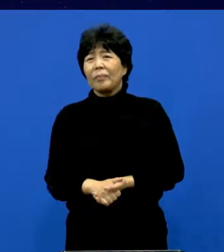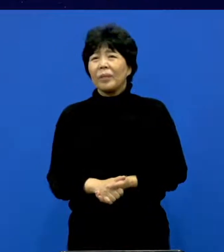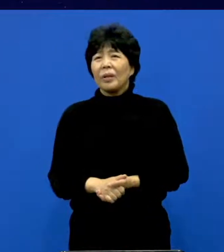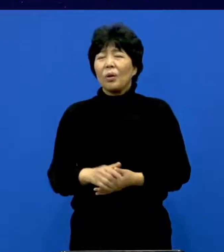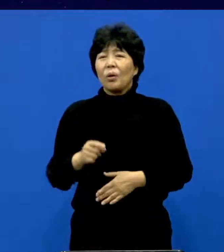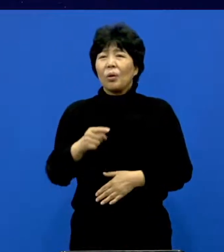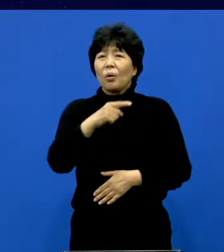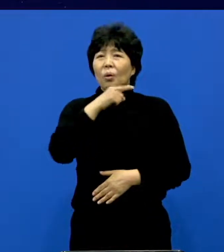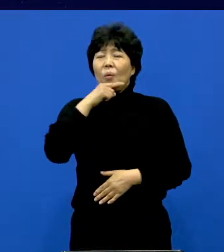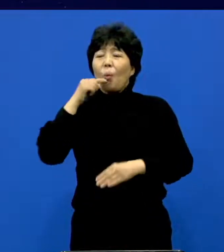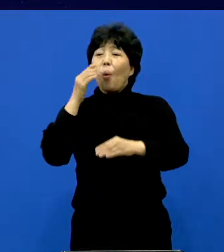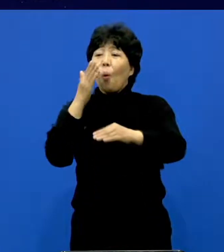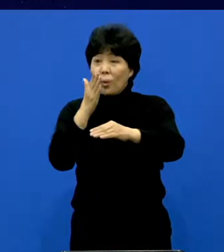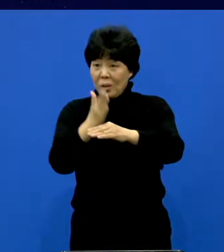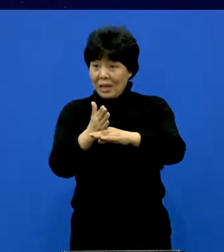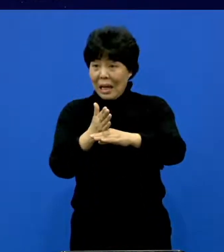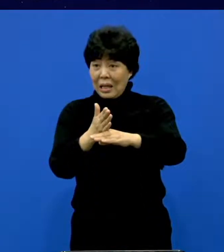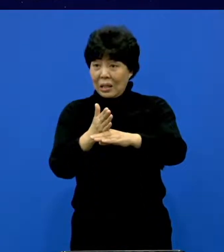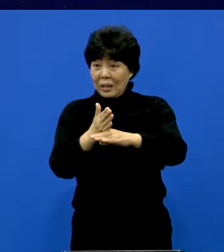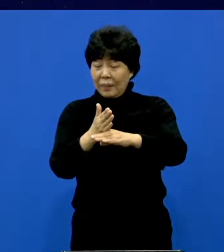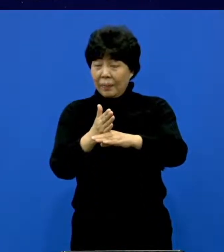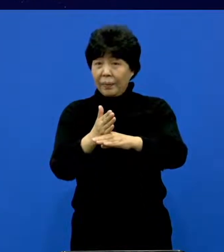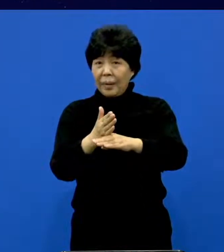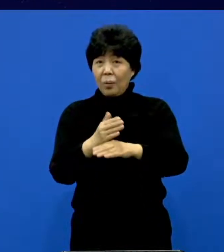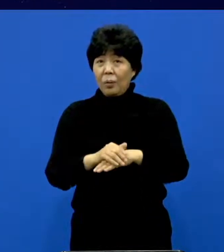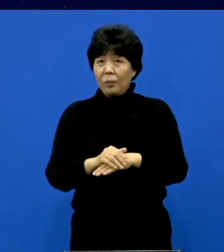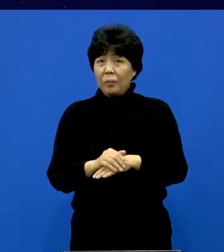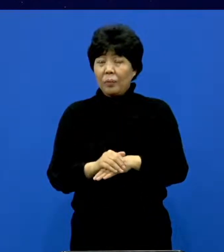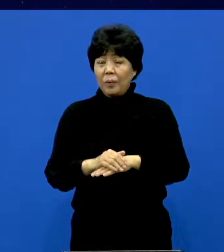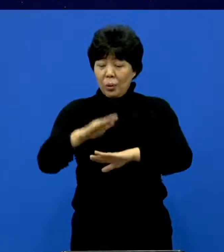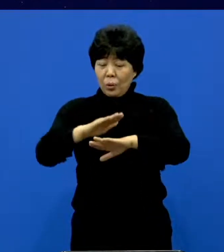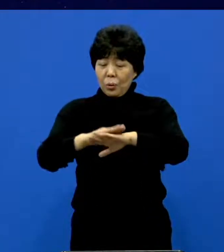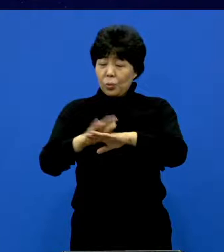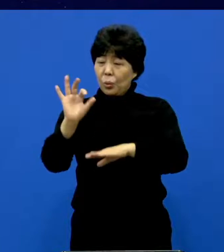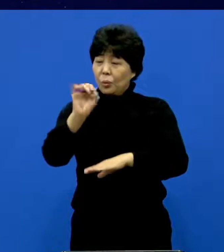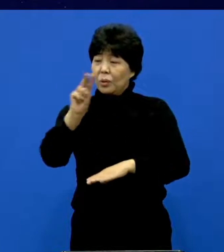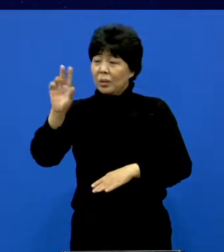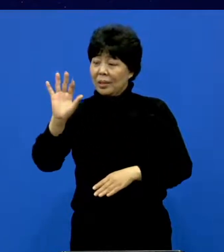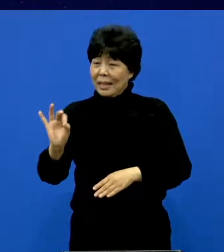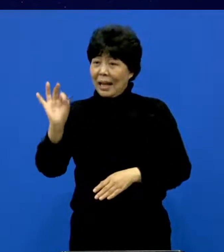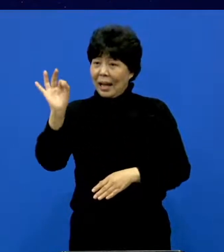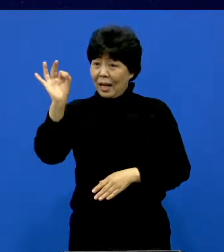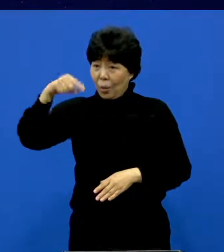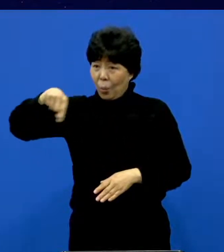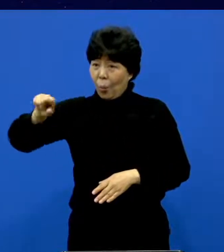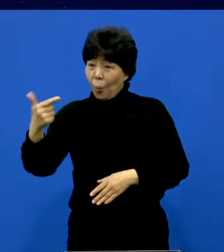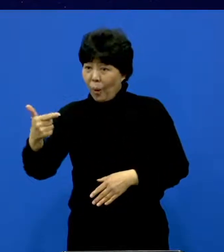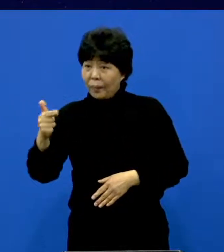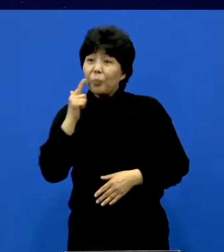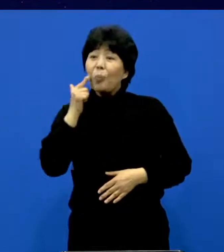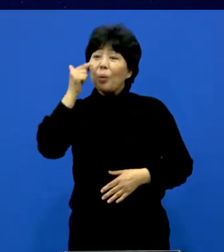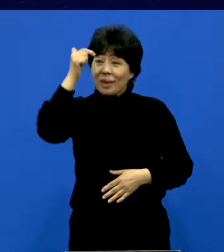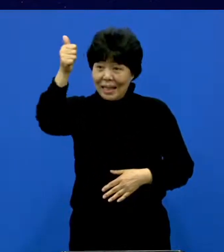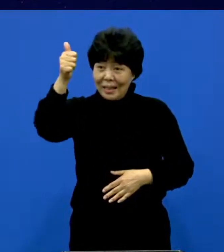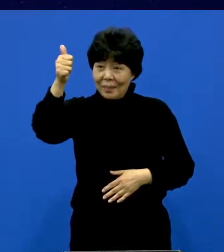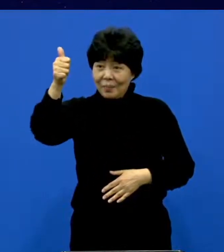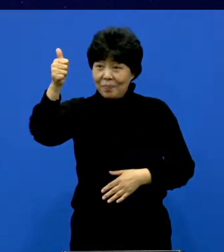공산당원을 양아들로 삼았던 이 손양원 목사님 얘기가 있잖아요, 여러분. 그게 여러분